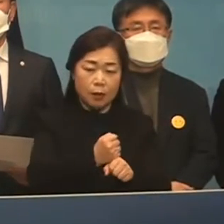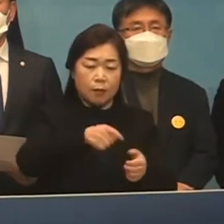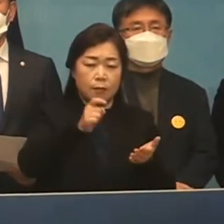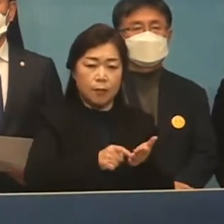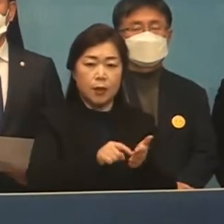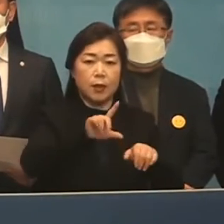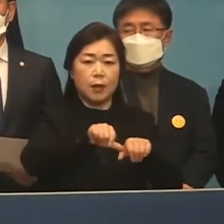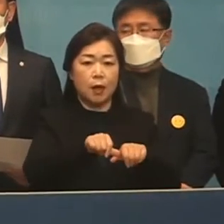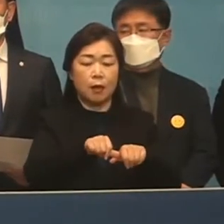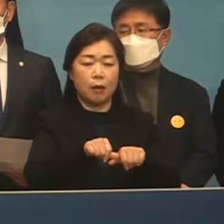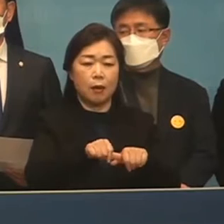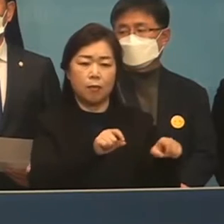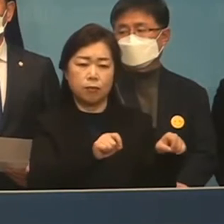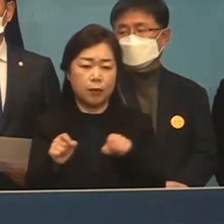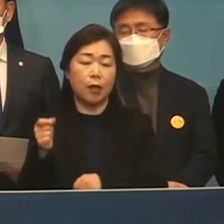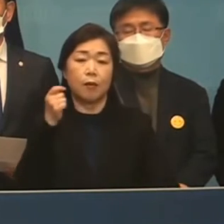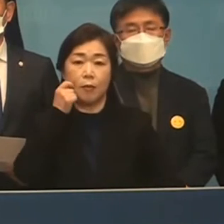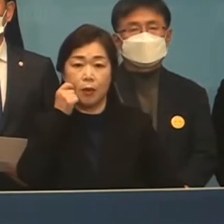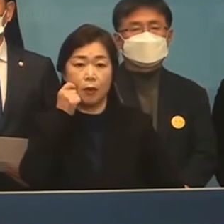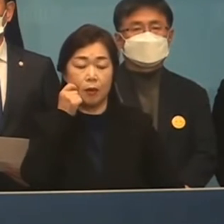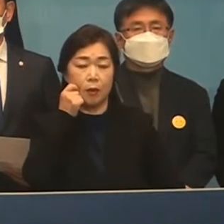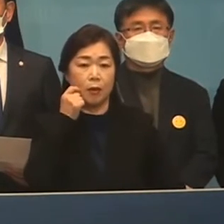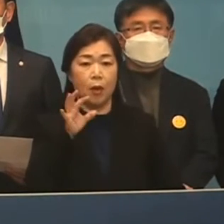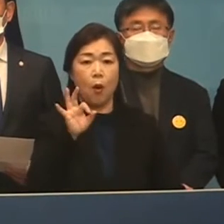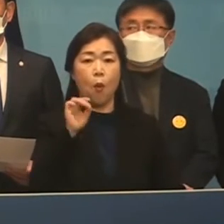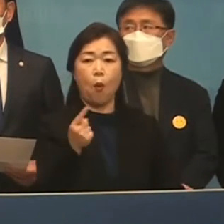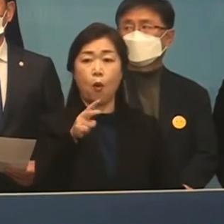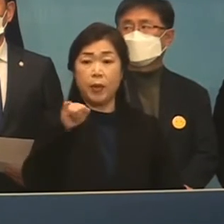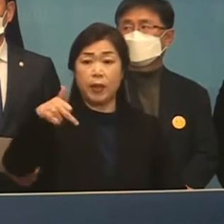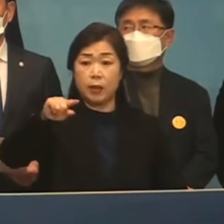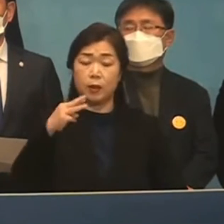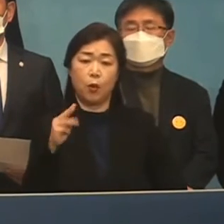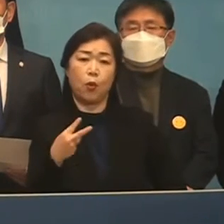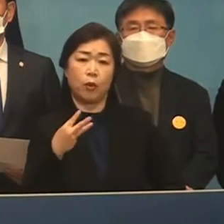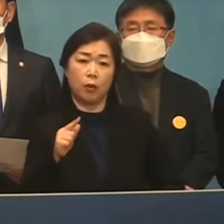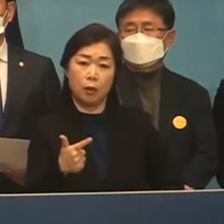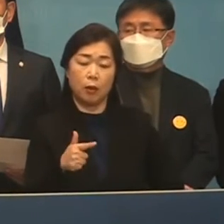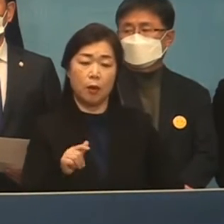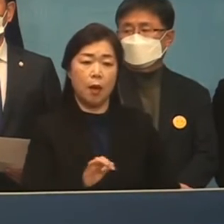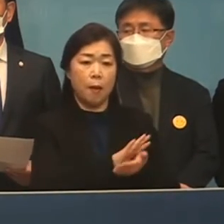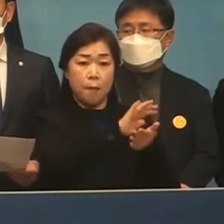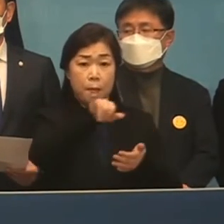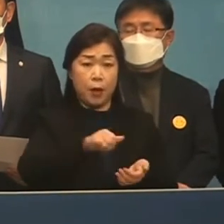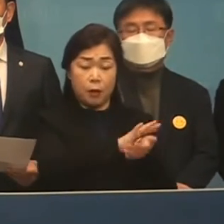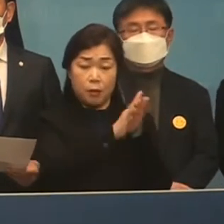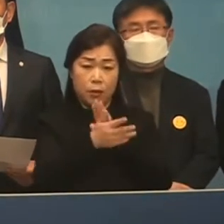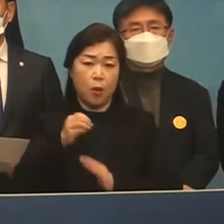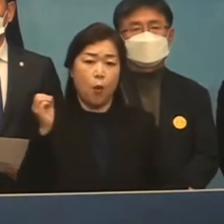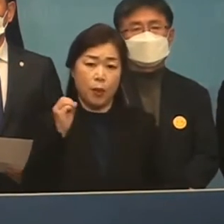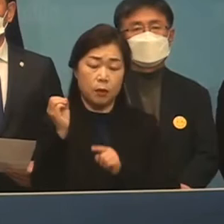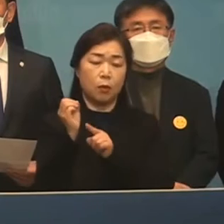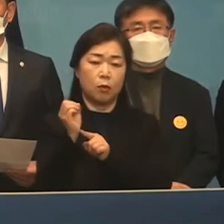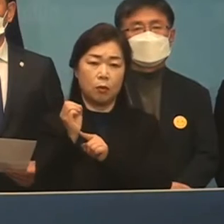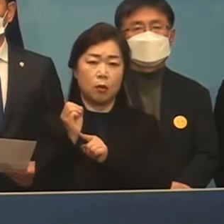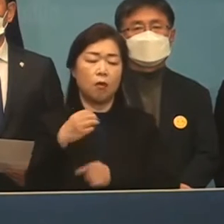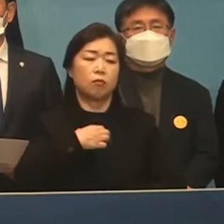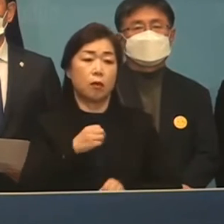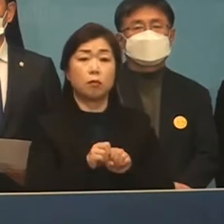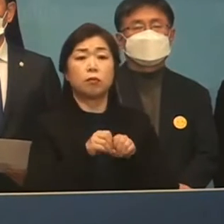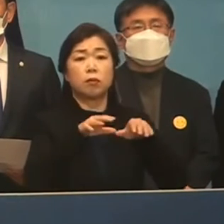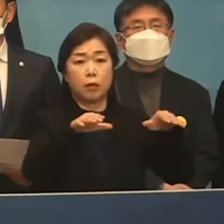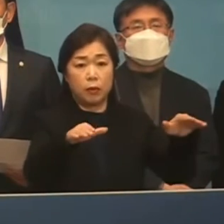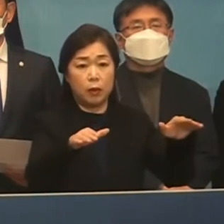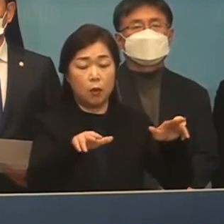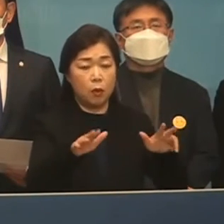안 됩니다. 오미크론 변이의 급속한 확산으로 매우 엄중한 상황에 놓여 있습니다.